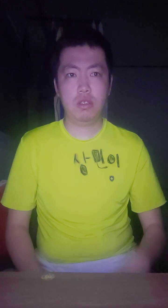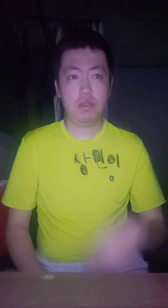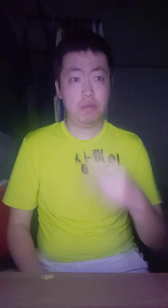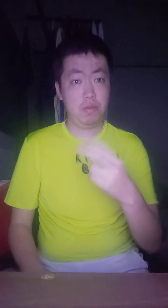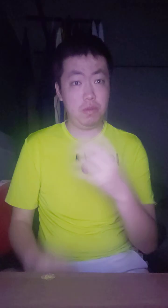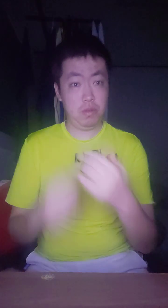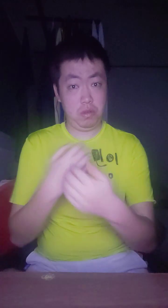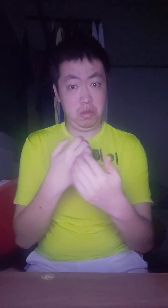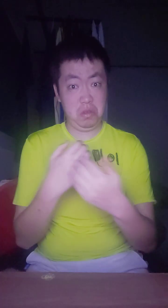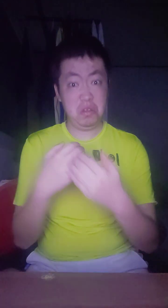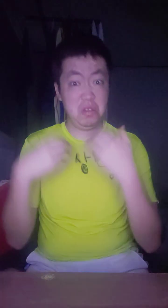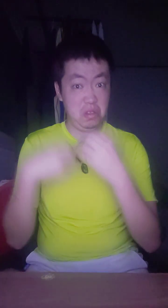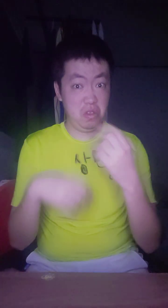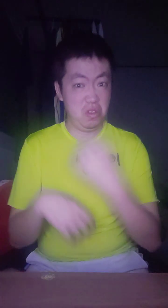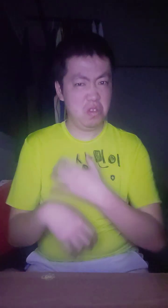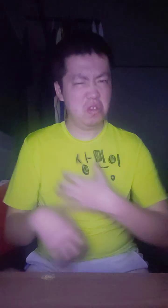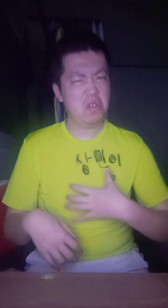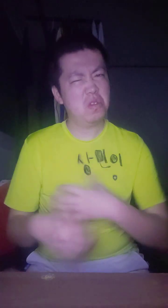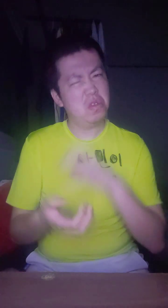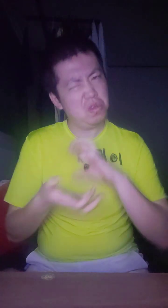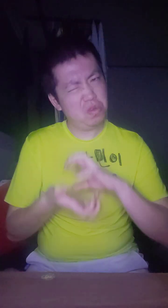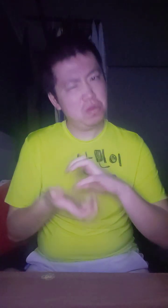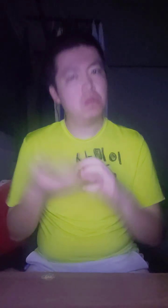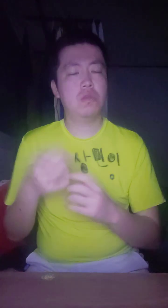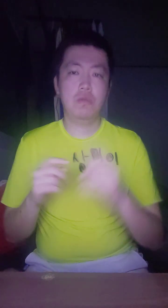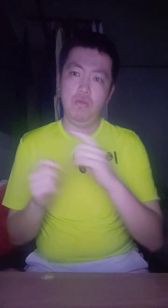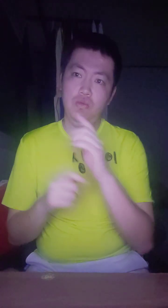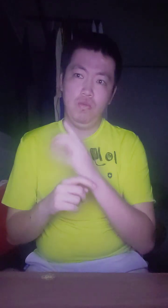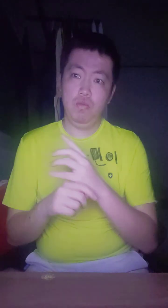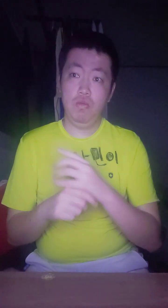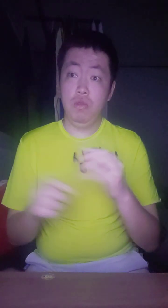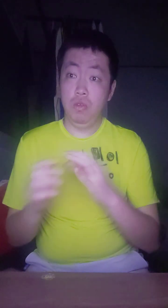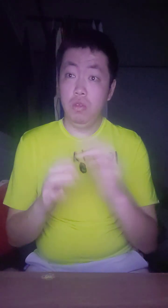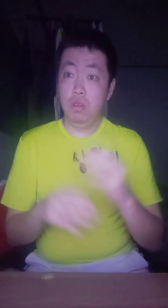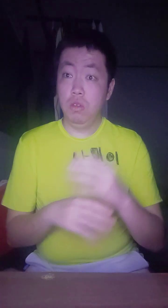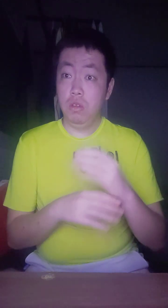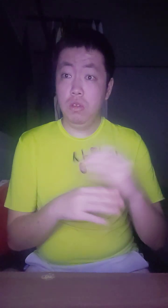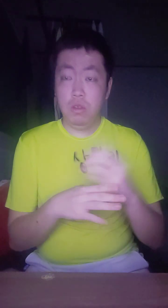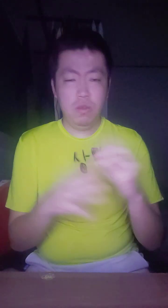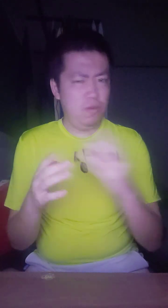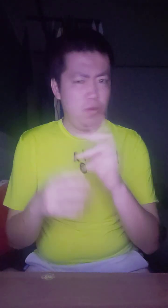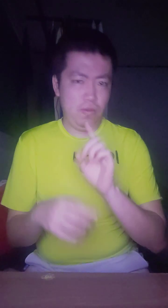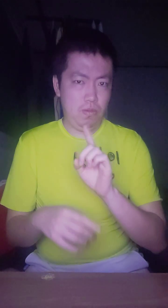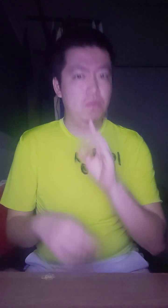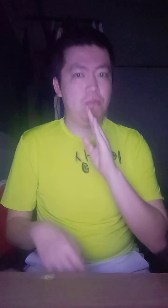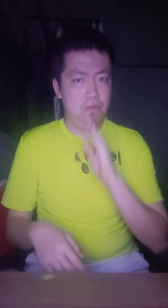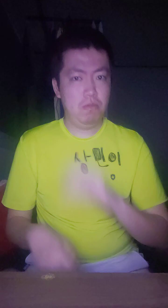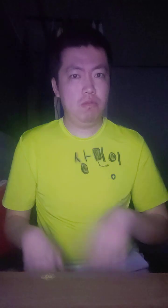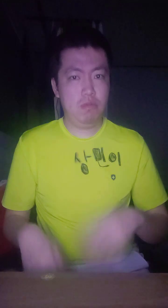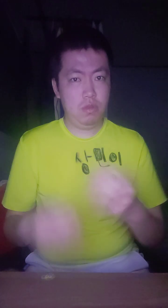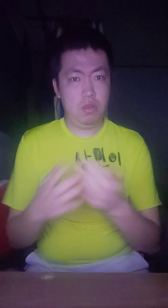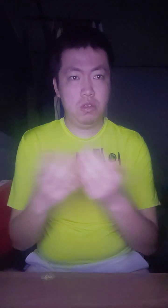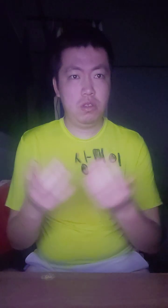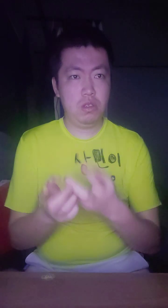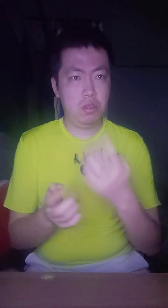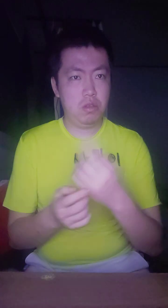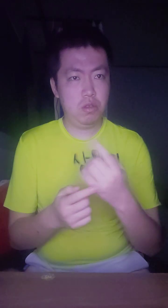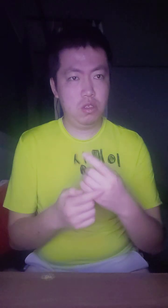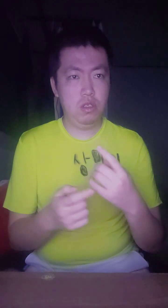병원에서도 저 나이에 심정지가 올 가능성이 거의 없는데 원인을 알 수가 없다고 하니까 근데 같이 갔던 애는 가스